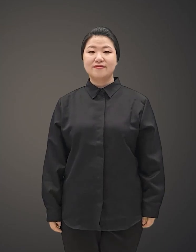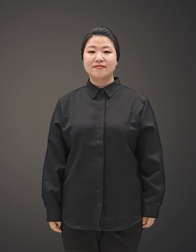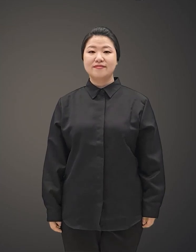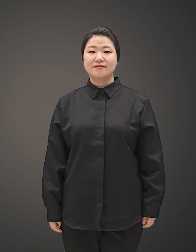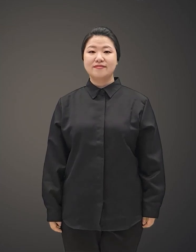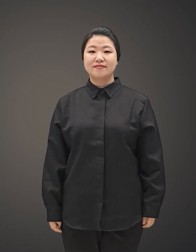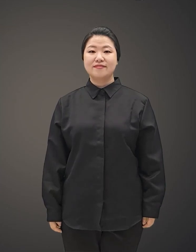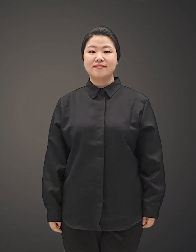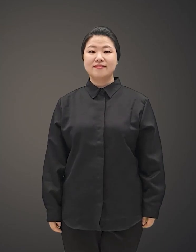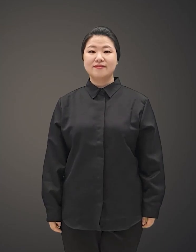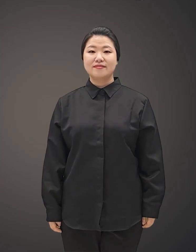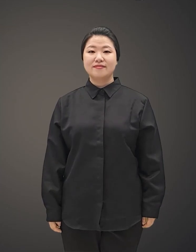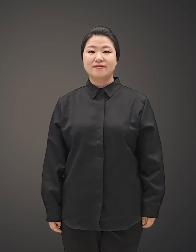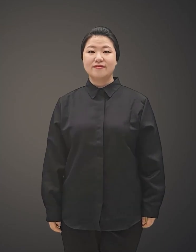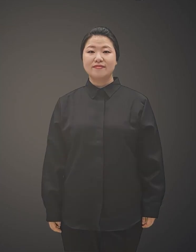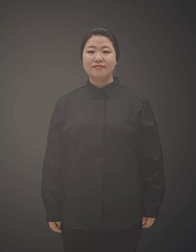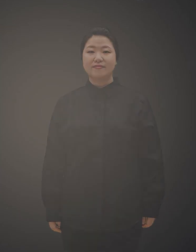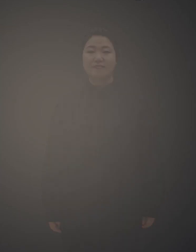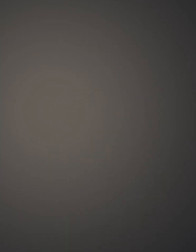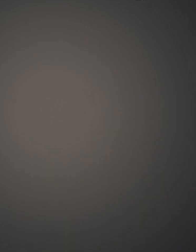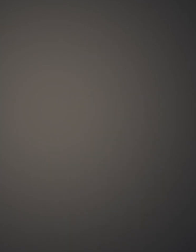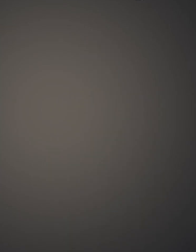출판사 모래알 키다리.